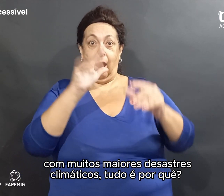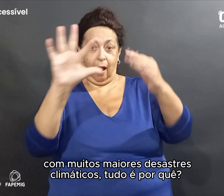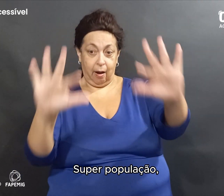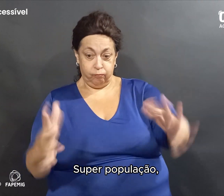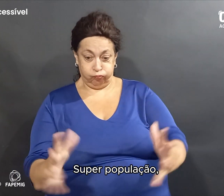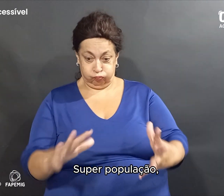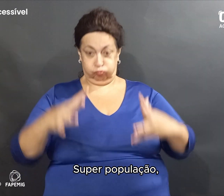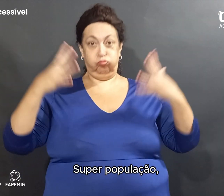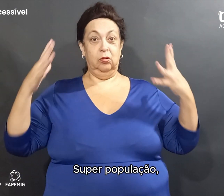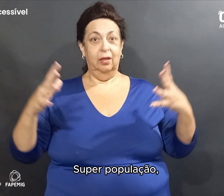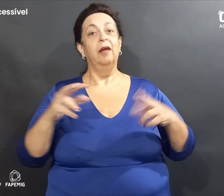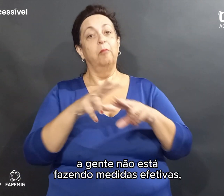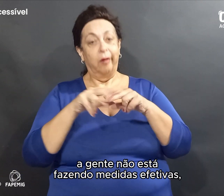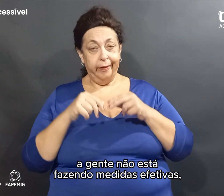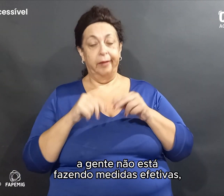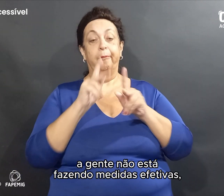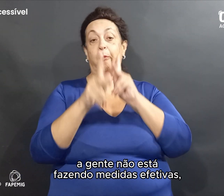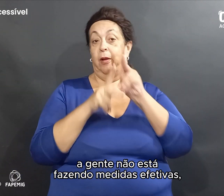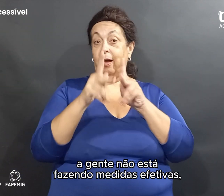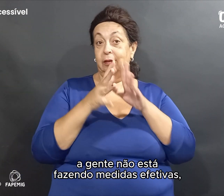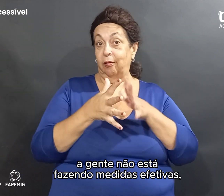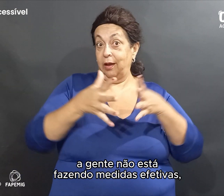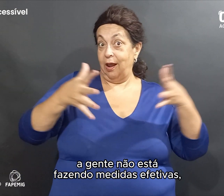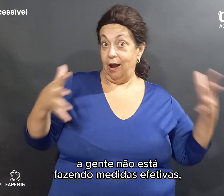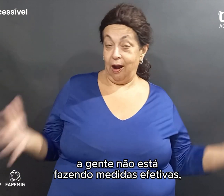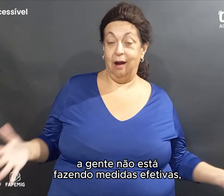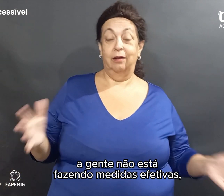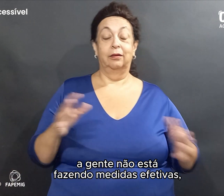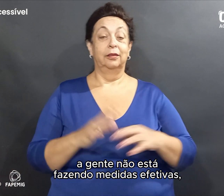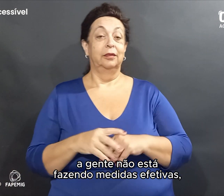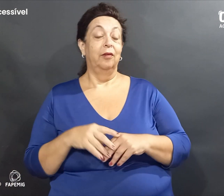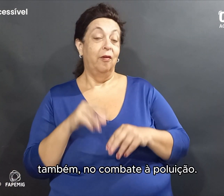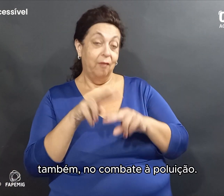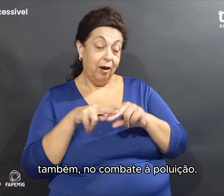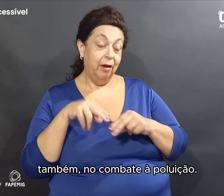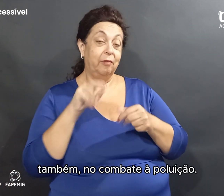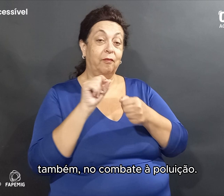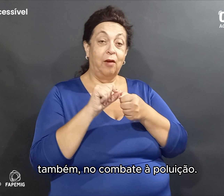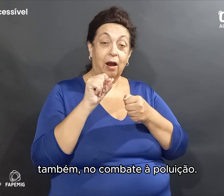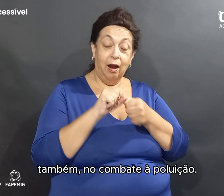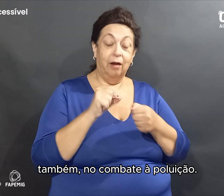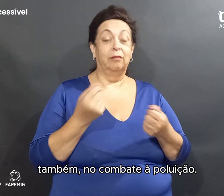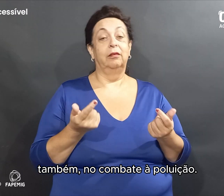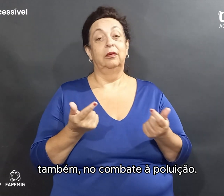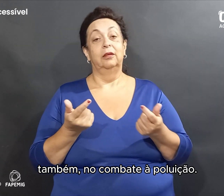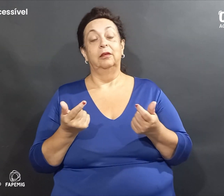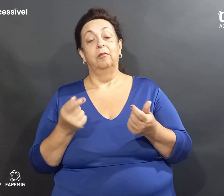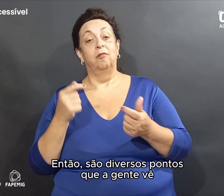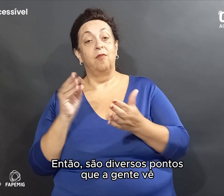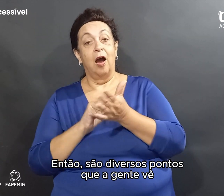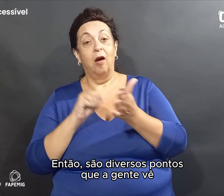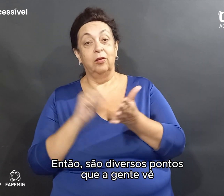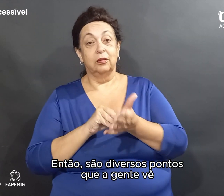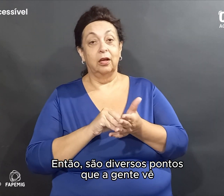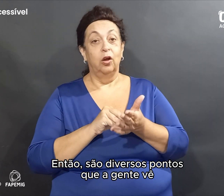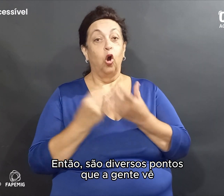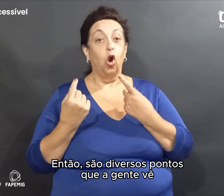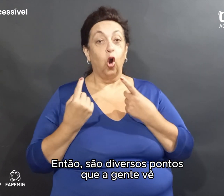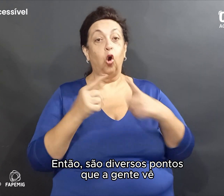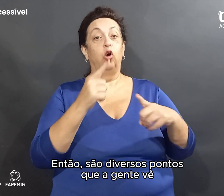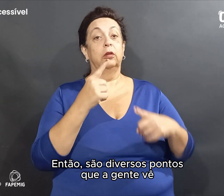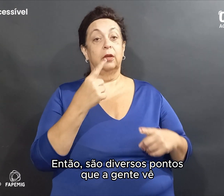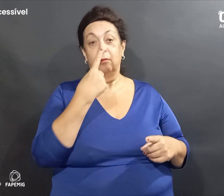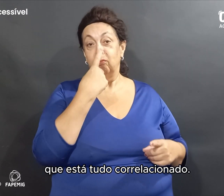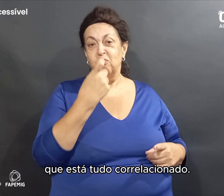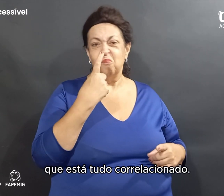é porque superpopulação, a gente não está fazendo medidas efetivas também no combate à poluição. Então são diversos